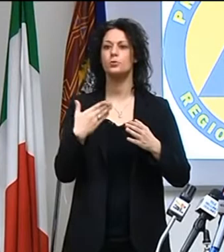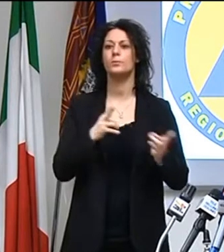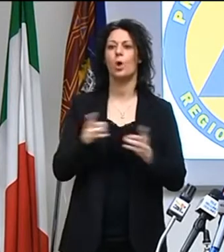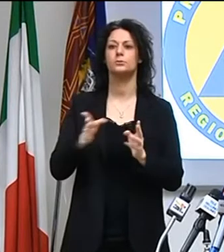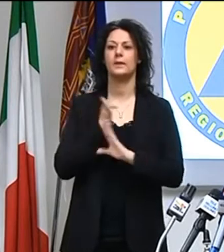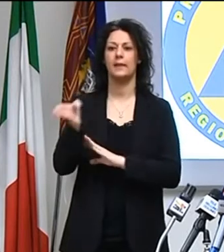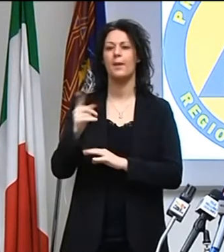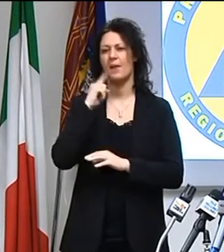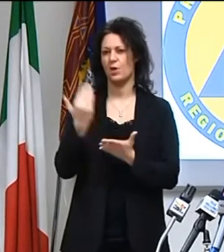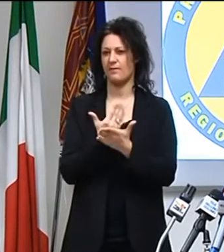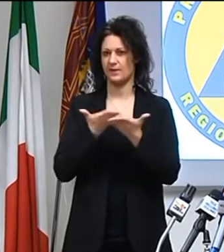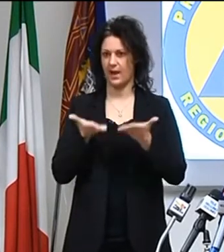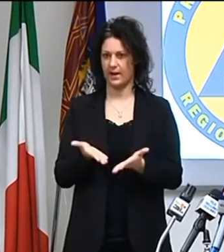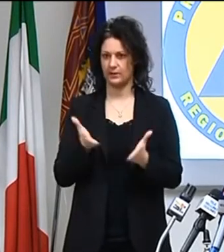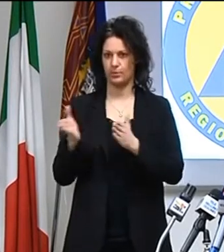questo periodo. Quindi